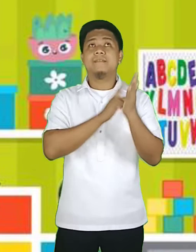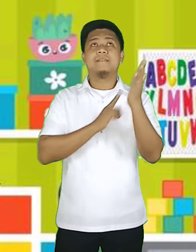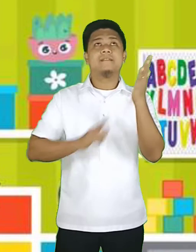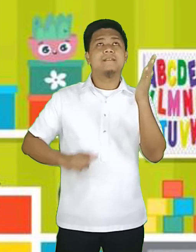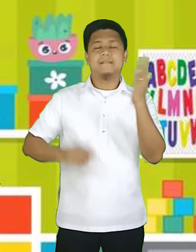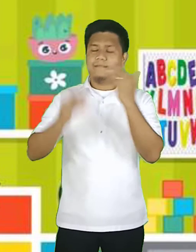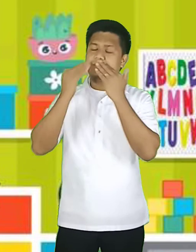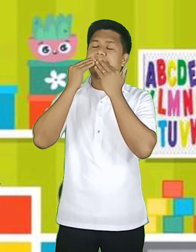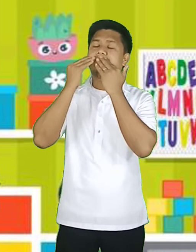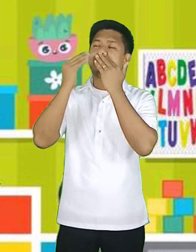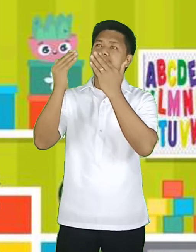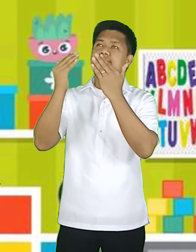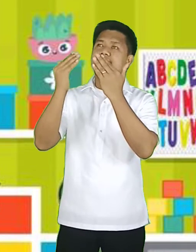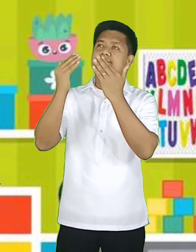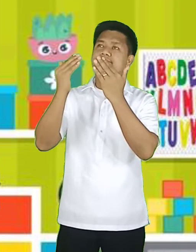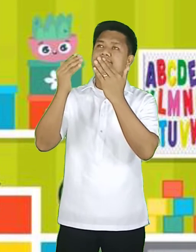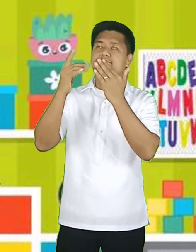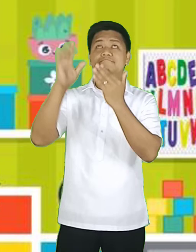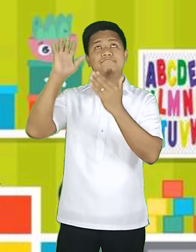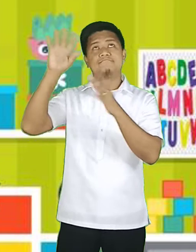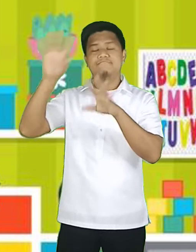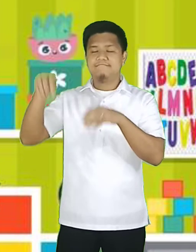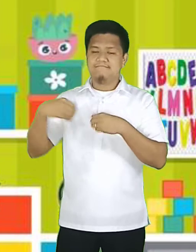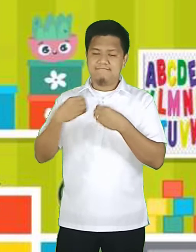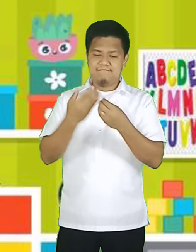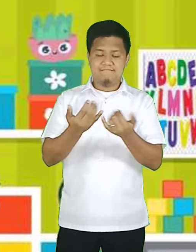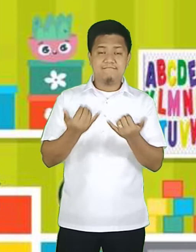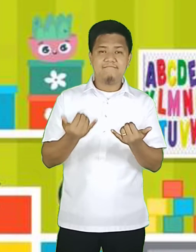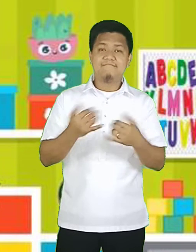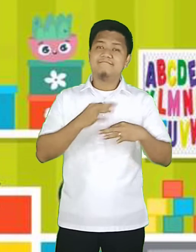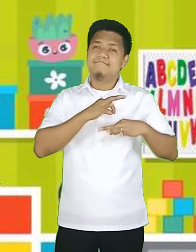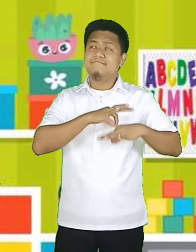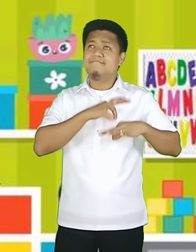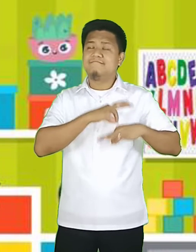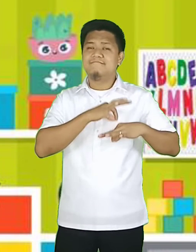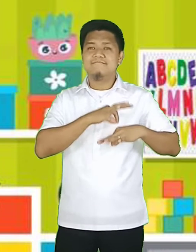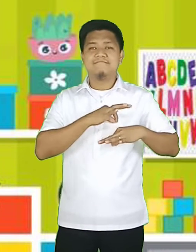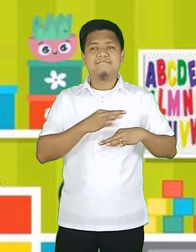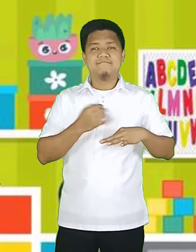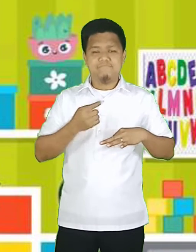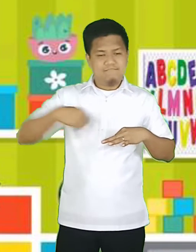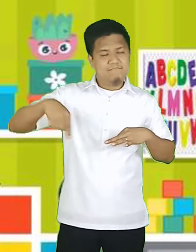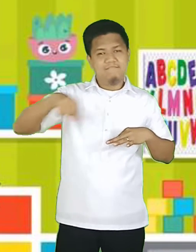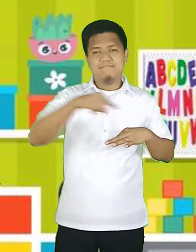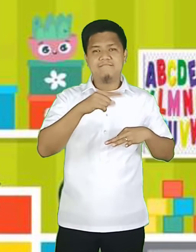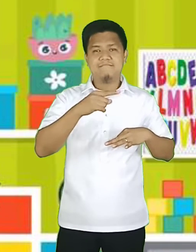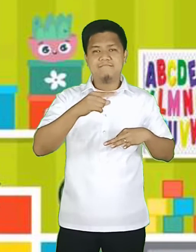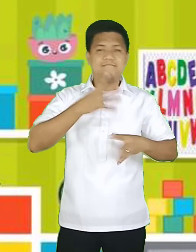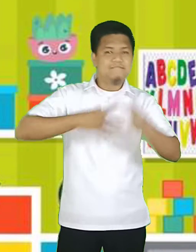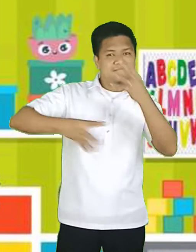Panginoon, maraming salamat po sa ibinigay ninyong panibagong pagkakataon upang kami ay matuto.